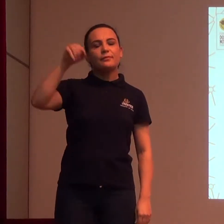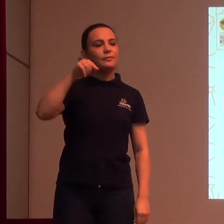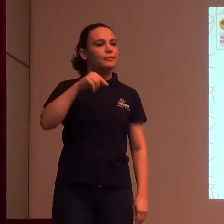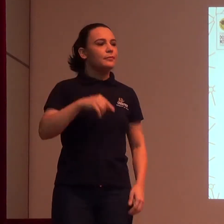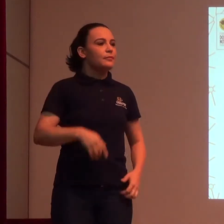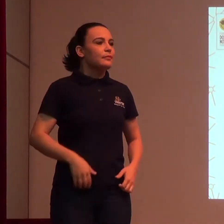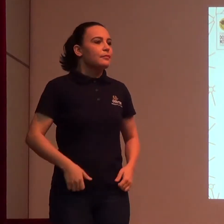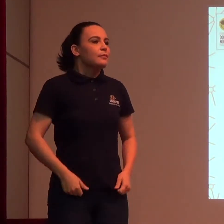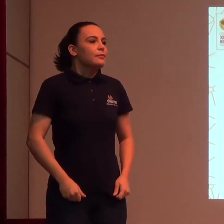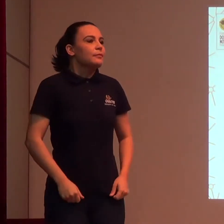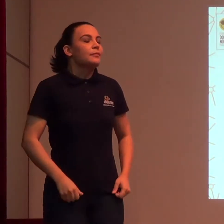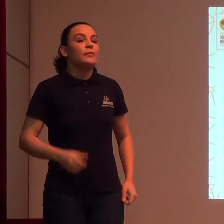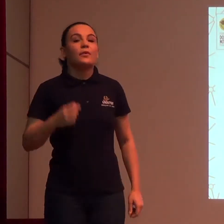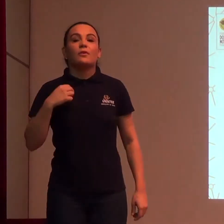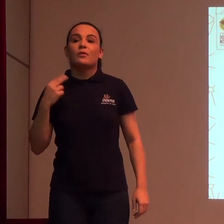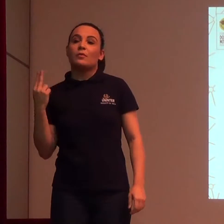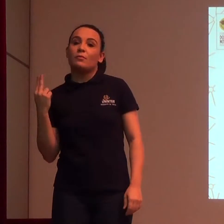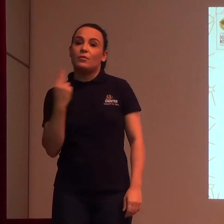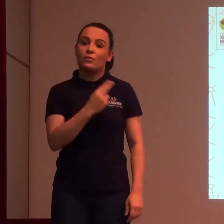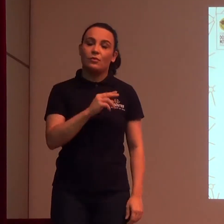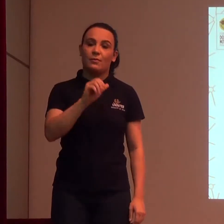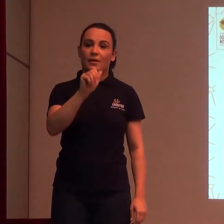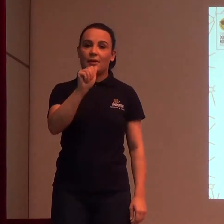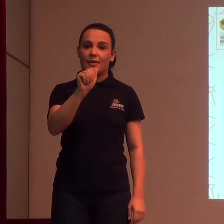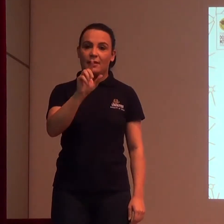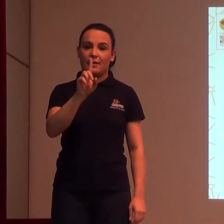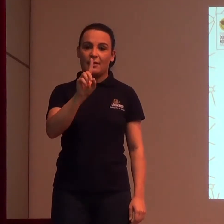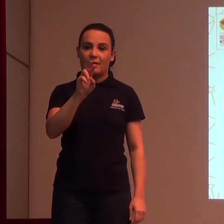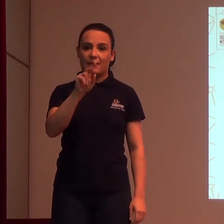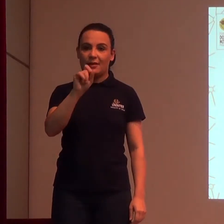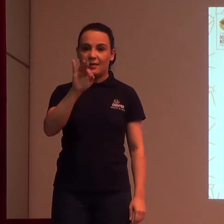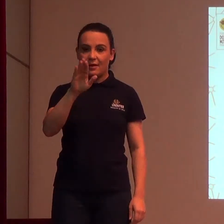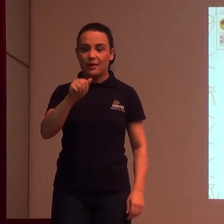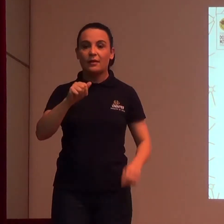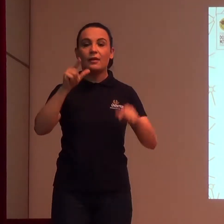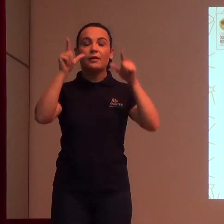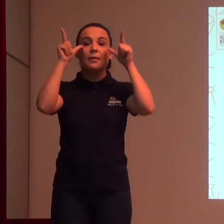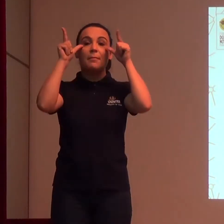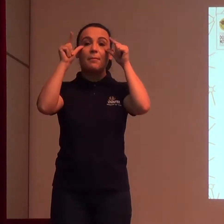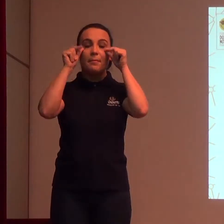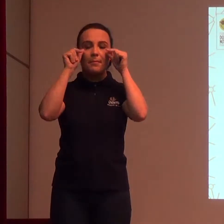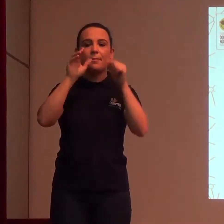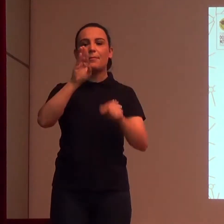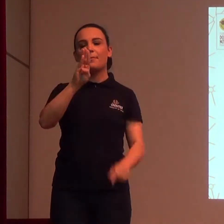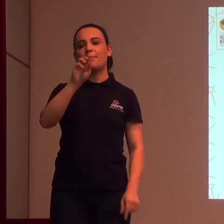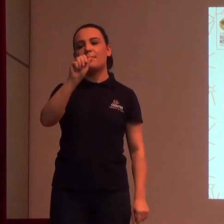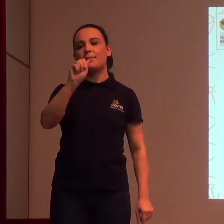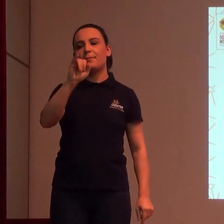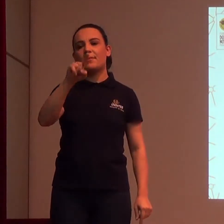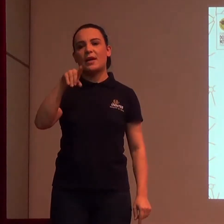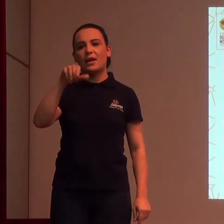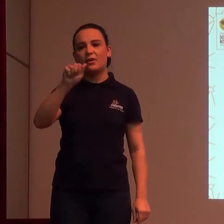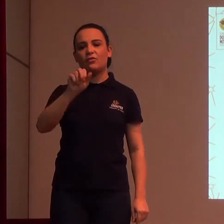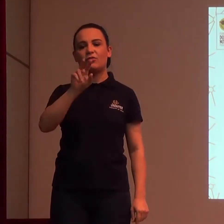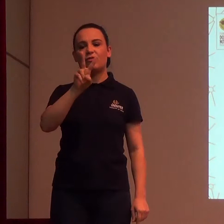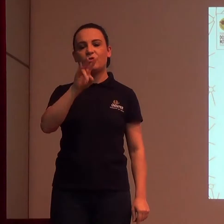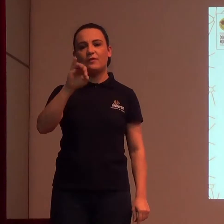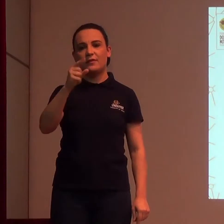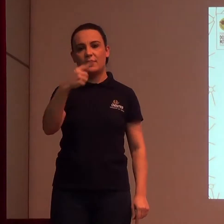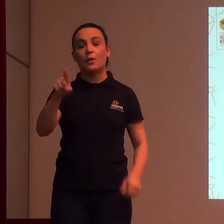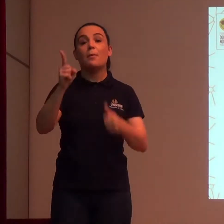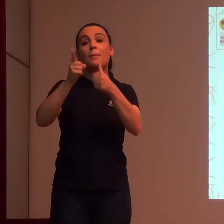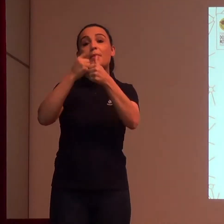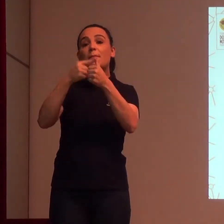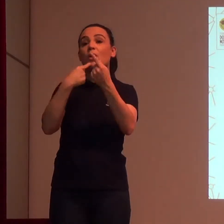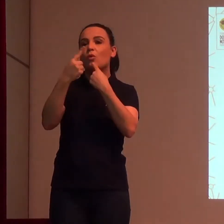Boa tarde, meu nome é Adriana, eu sou baixa visão. Eu queria fazer primeiramente um comentário e depois uma pergunta.